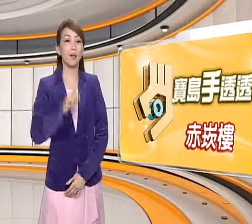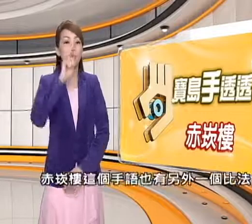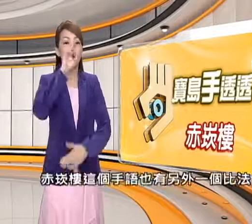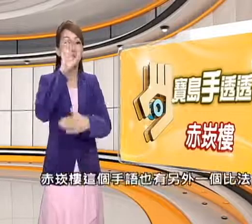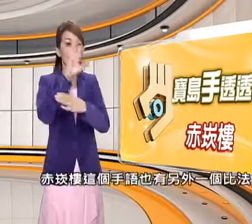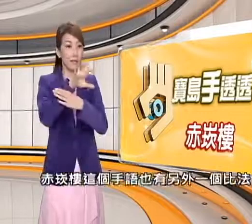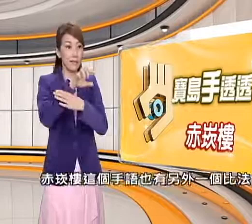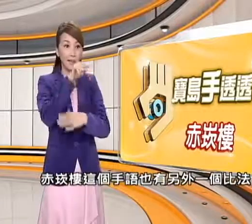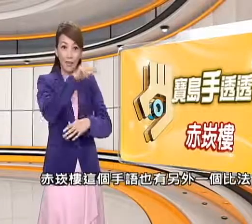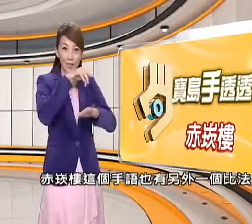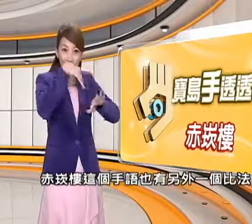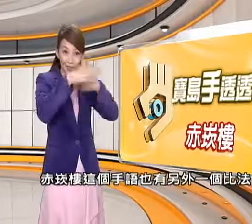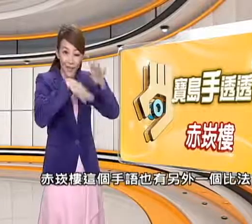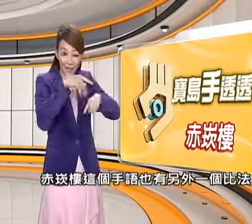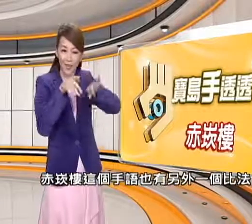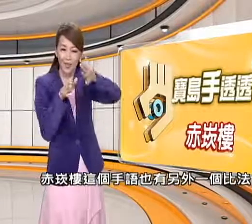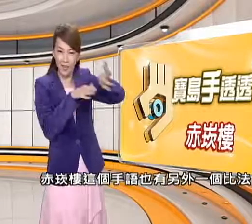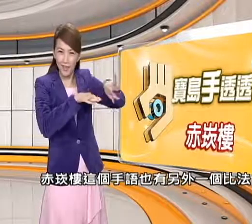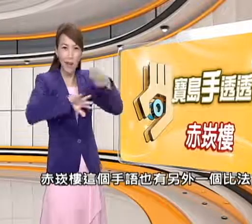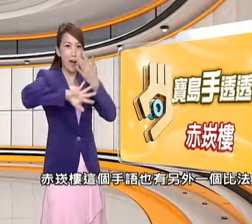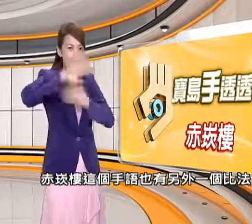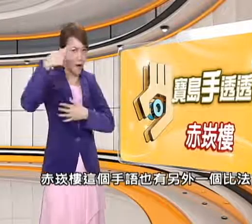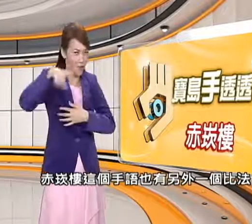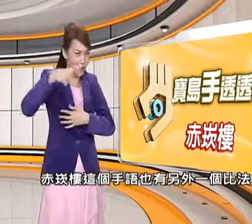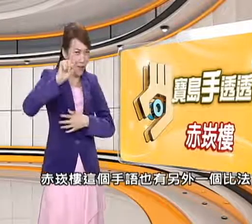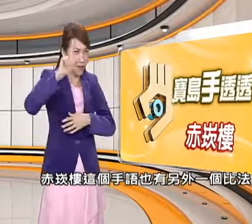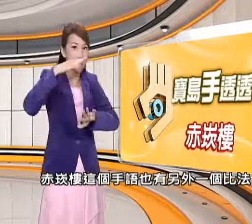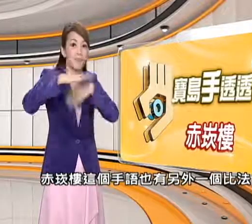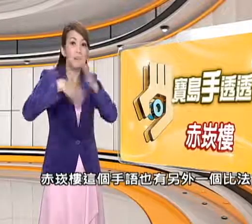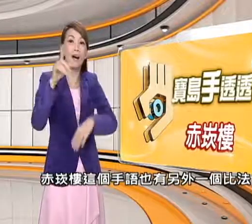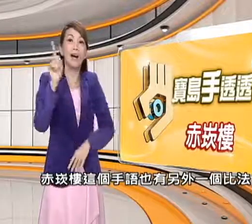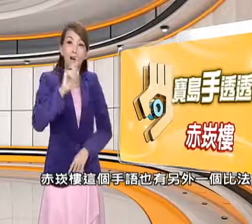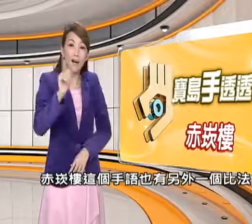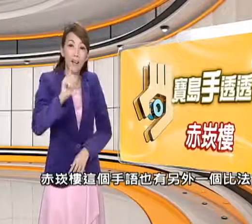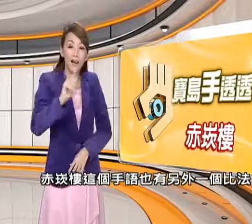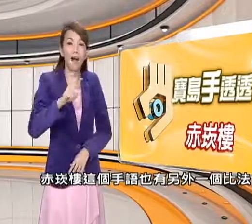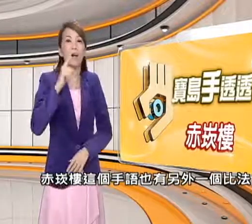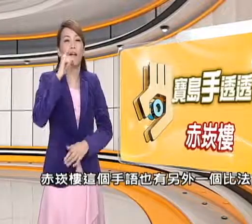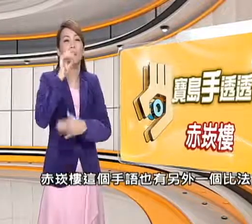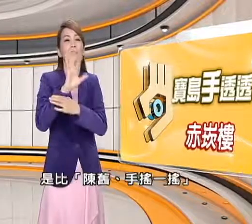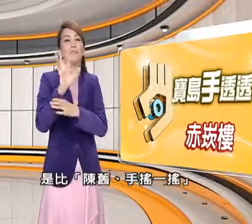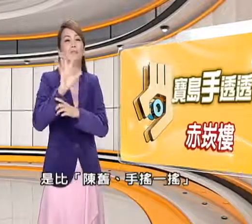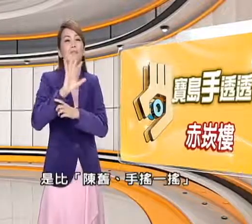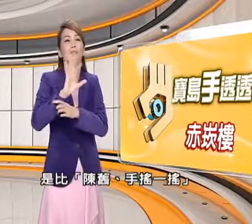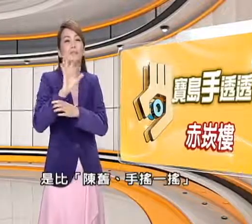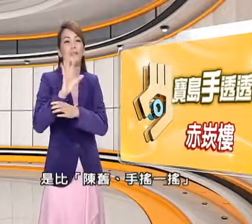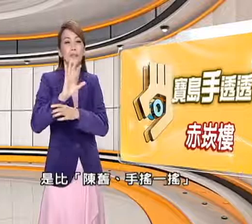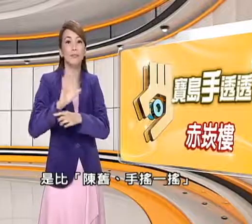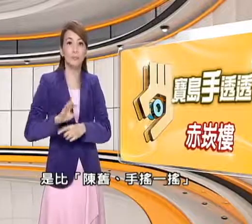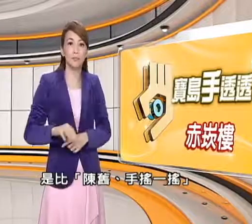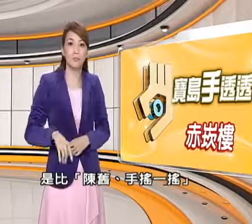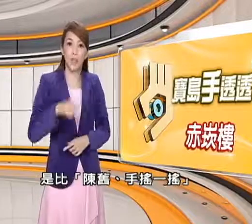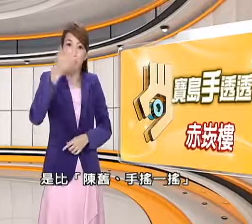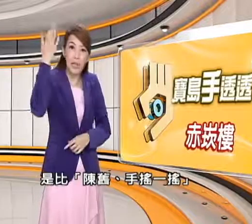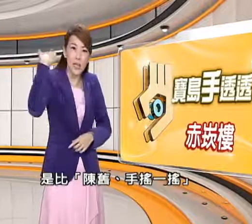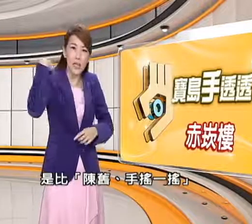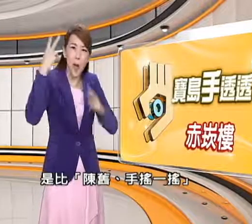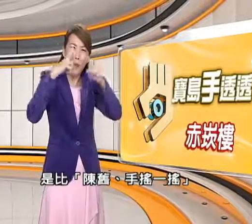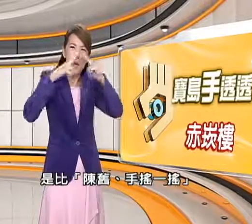赤坎楼这个手语呢，也有另外一个笔法，是比陈旧手摇一摇。为什